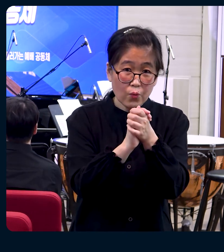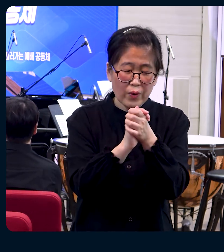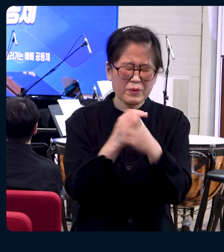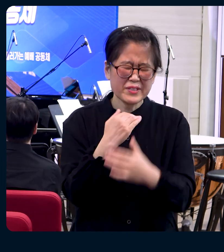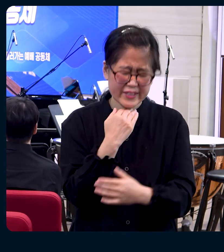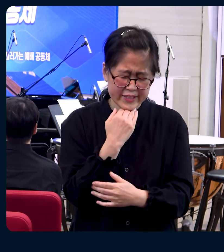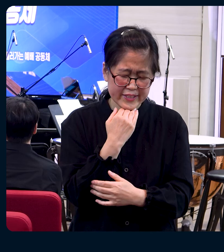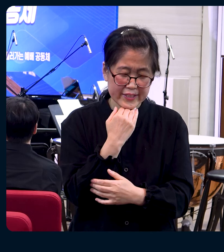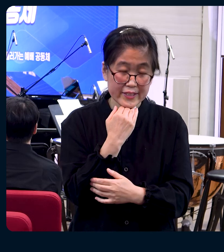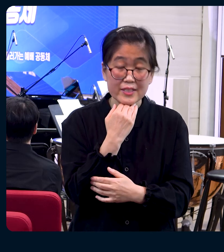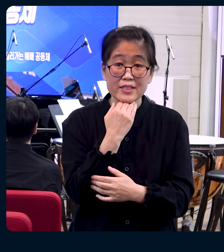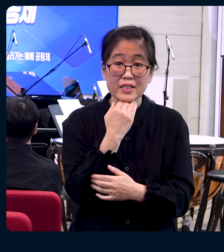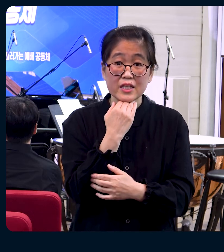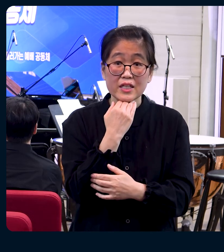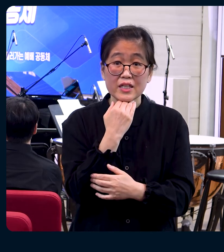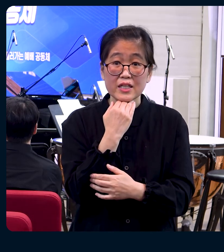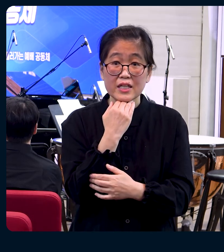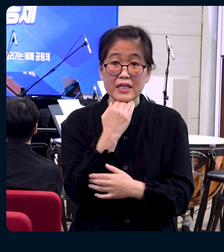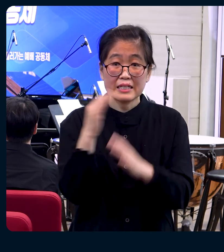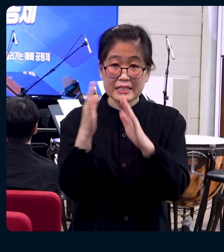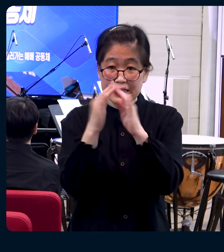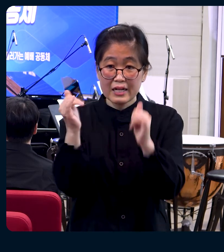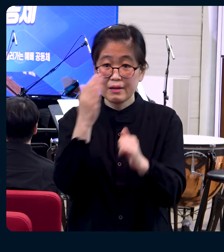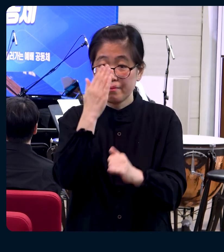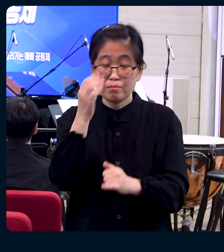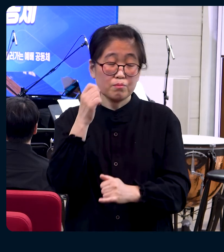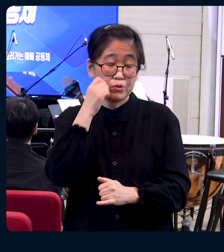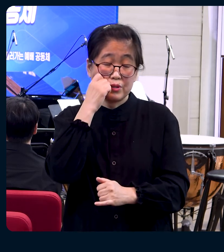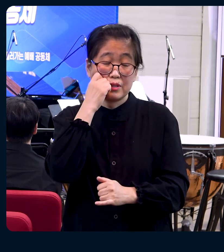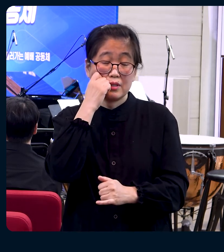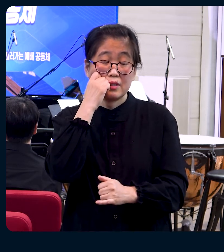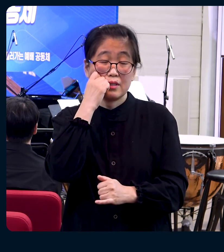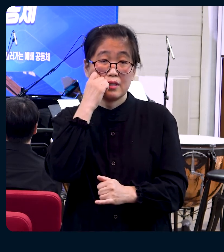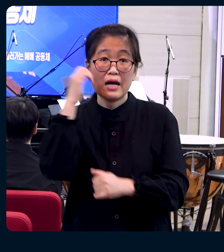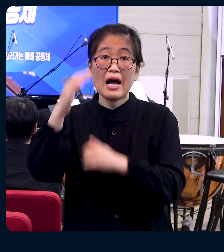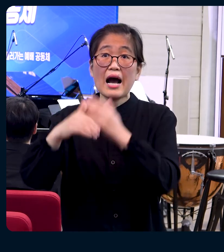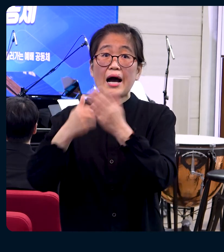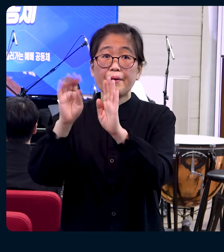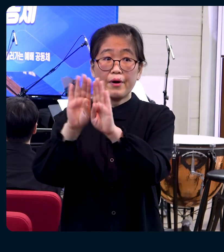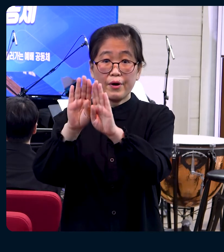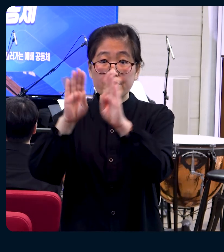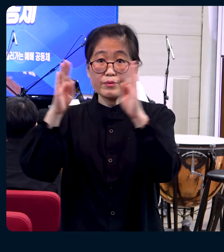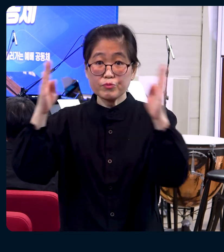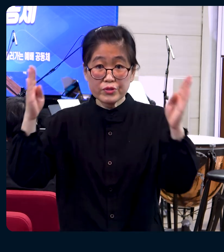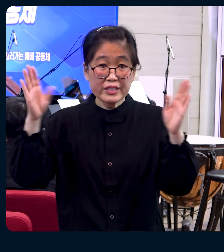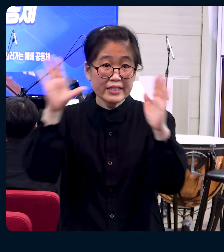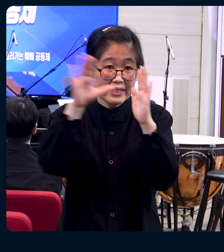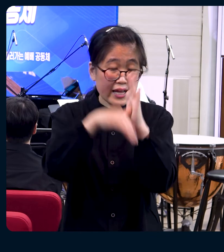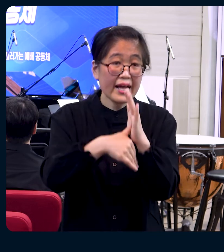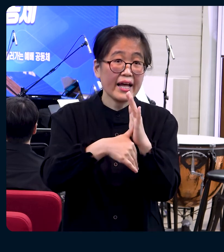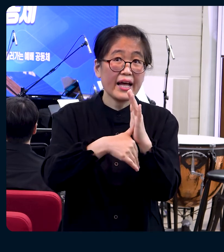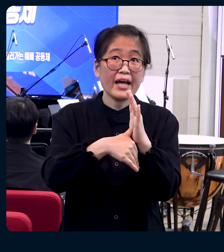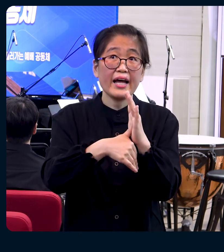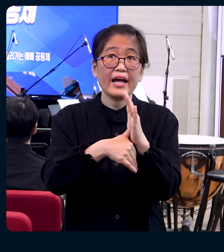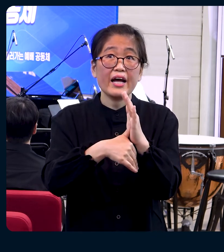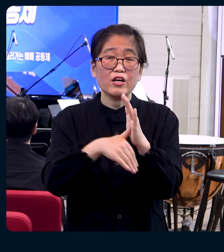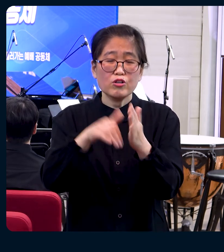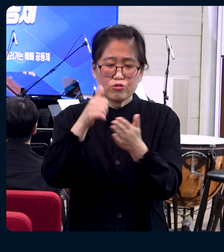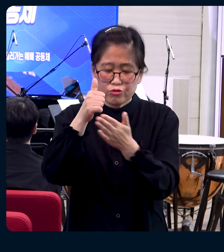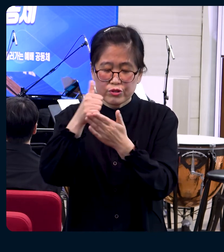내가 기도하고 기다리는데 사람이 할 수 없는, 하나님이 열어주신 문이 열릴